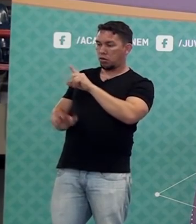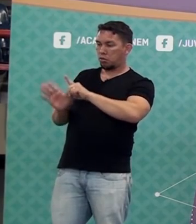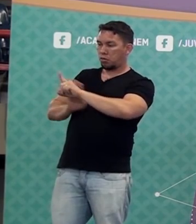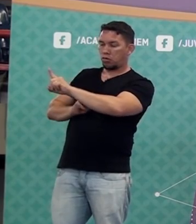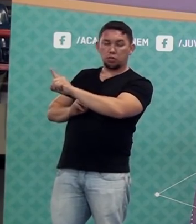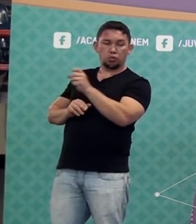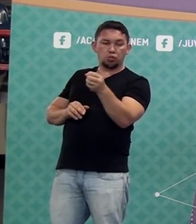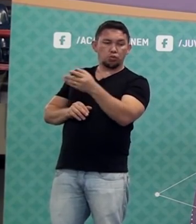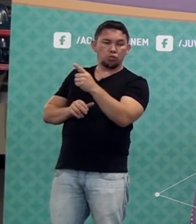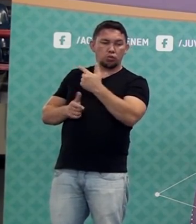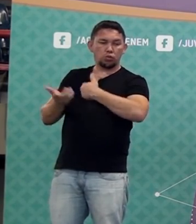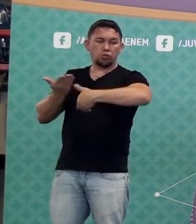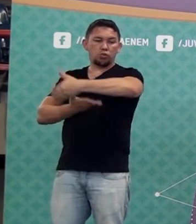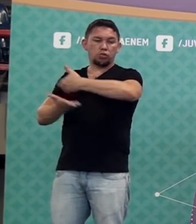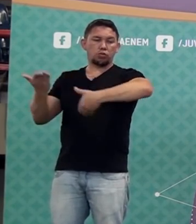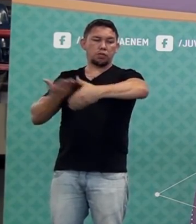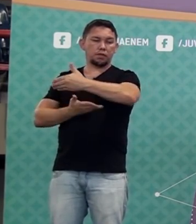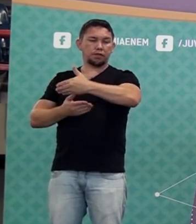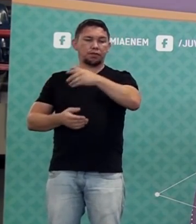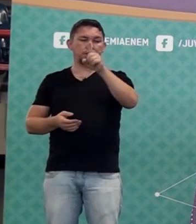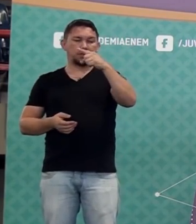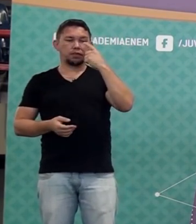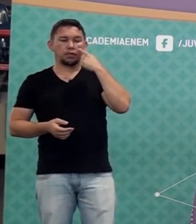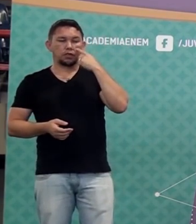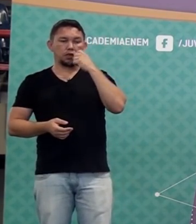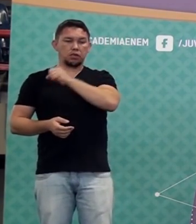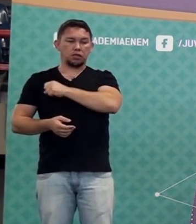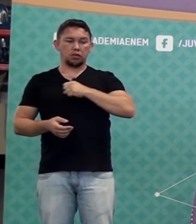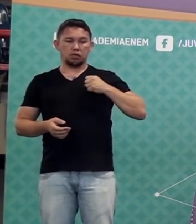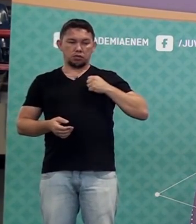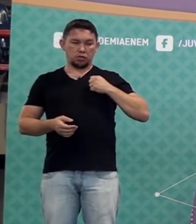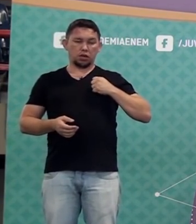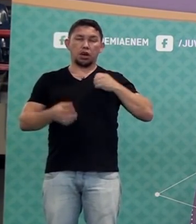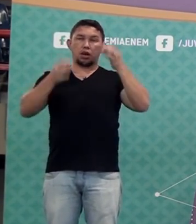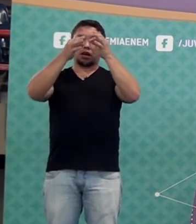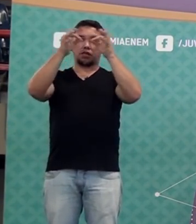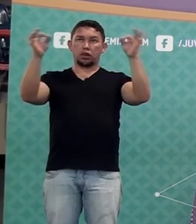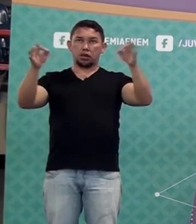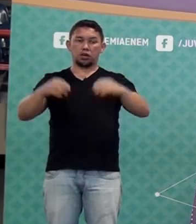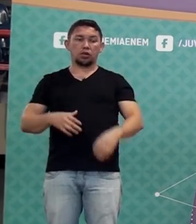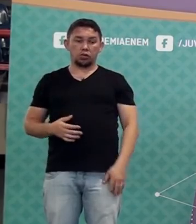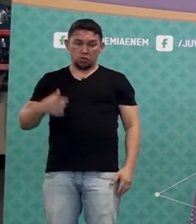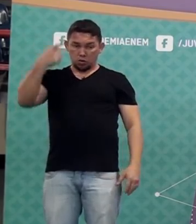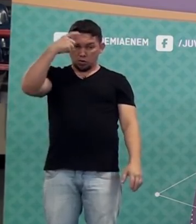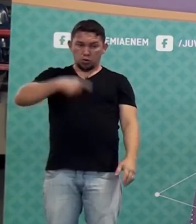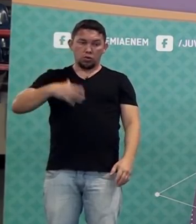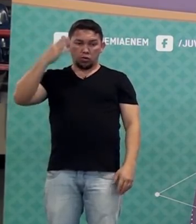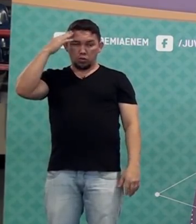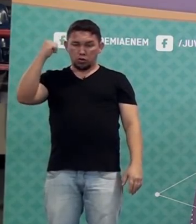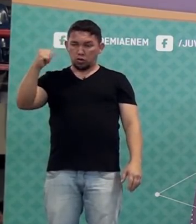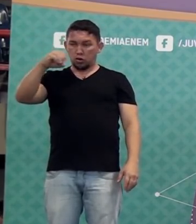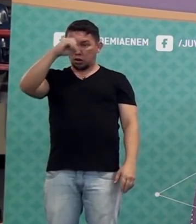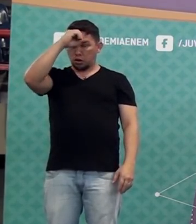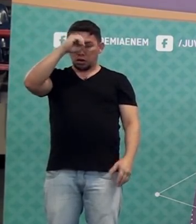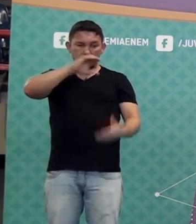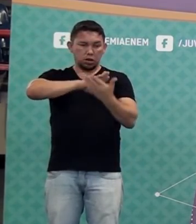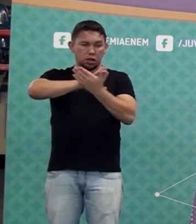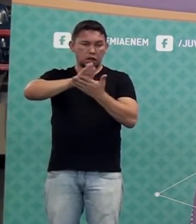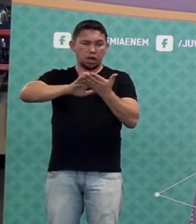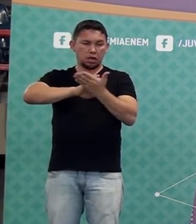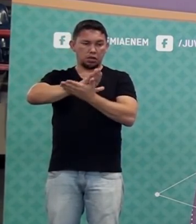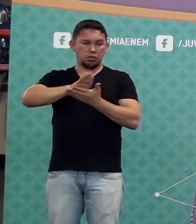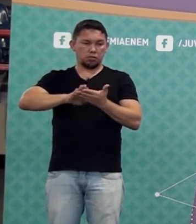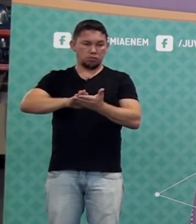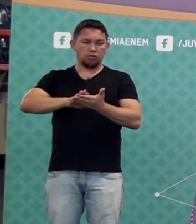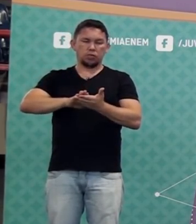nova pergunta. Não era o Sócrates que dizia, só sei, me ajuda? Só sei que nada sei. Não era o